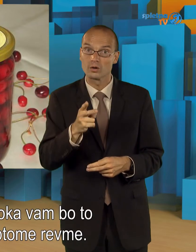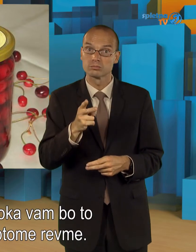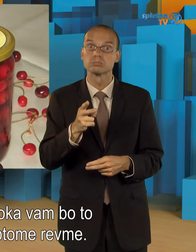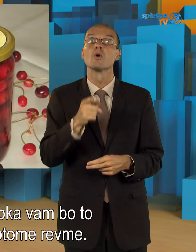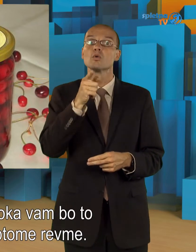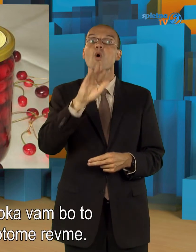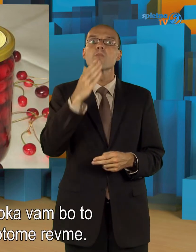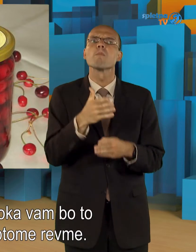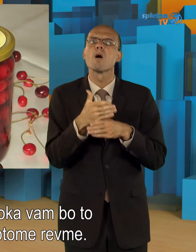revme.